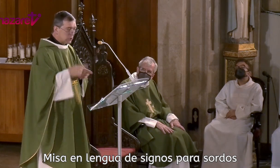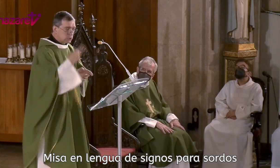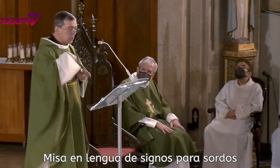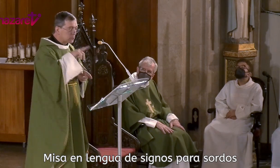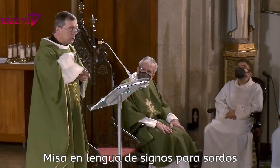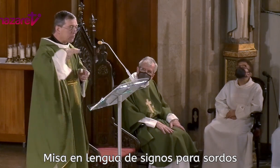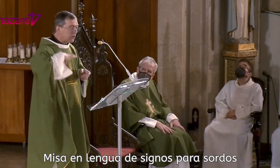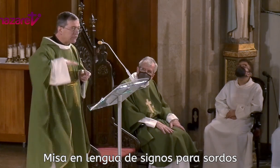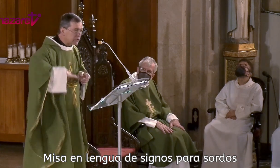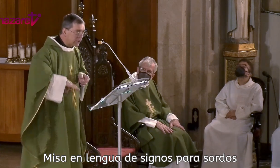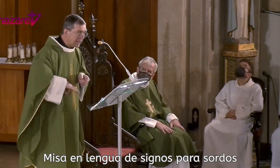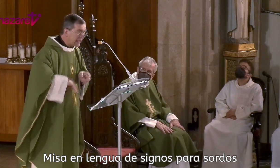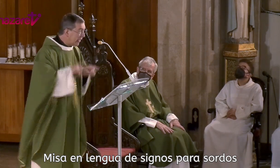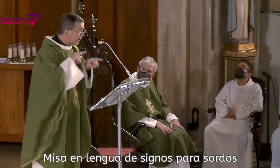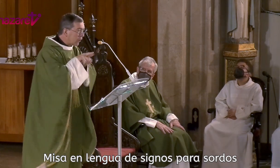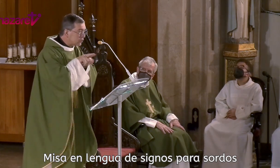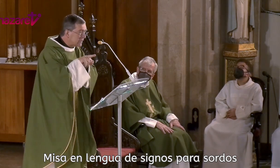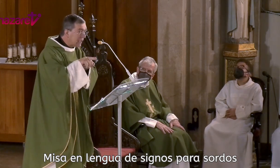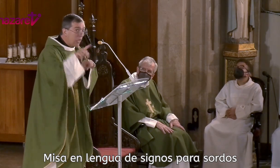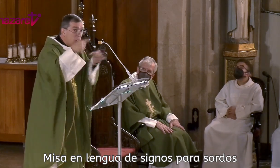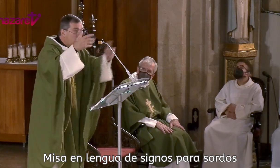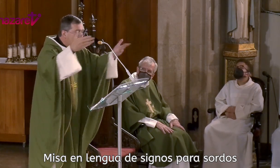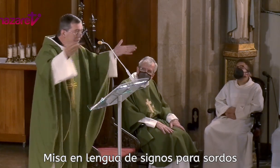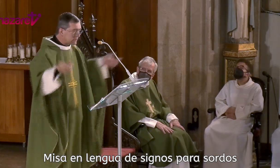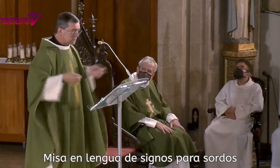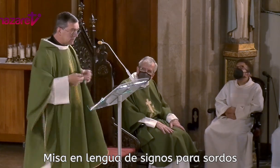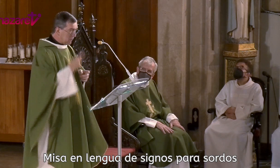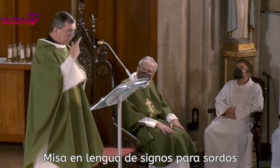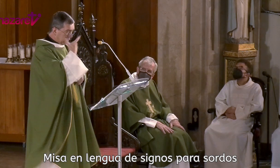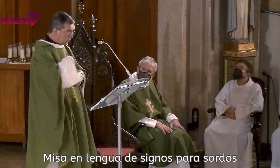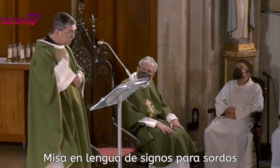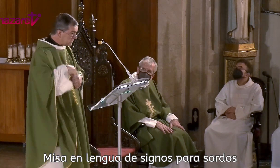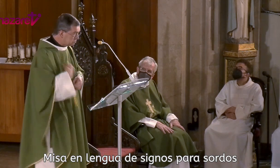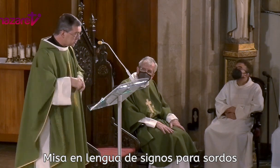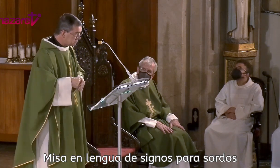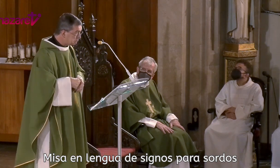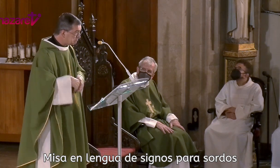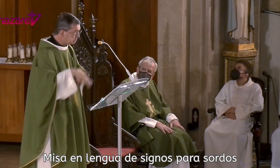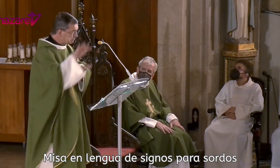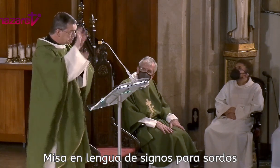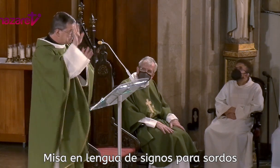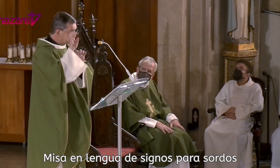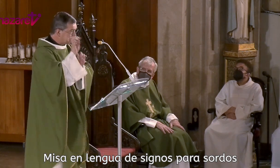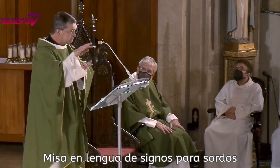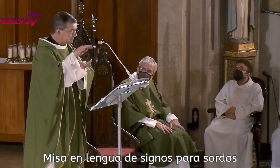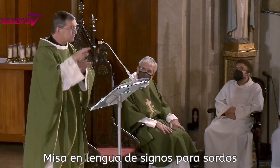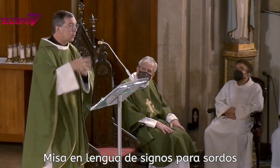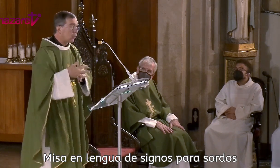Somos profesionales de la cotilla, los demás, pues de uno mismo, lo